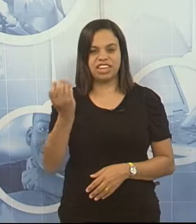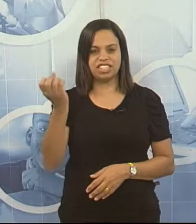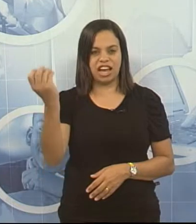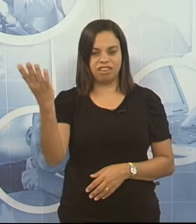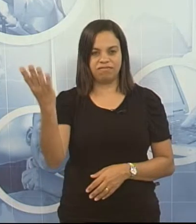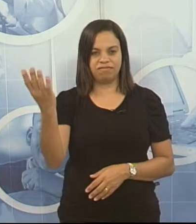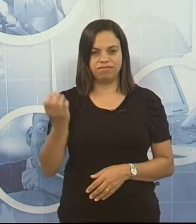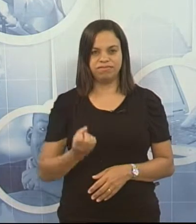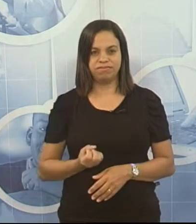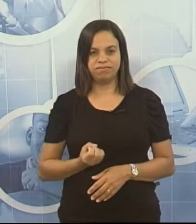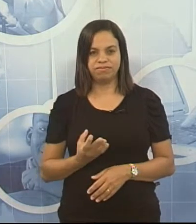Viajar.